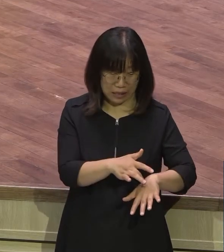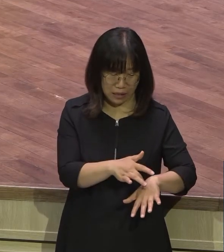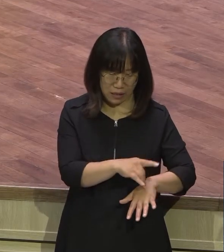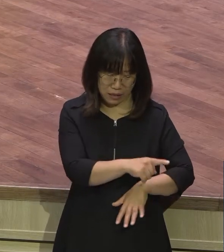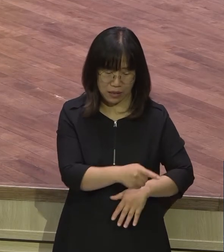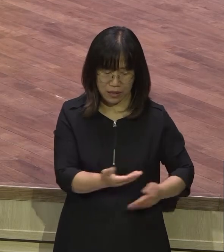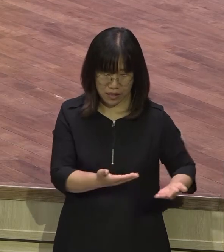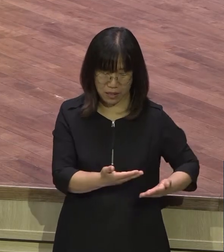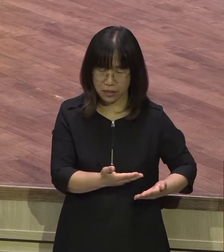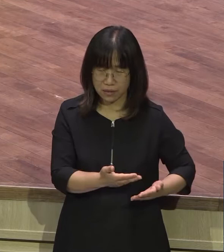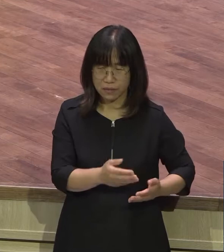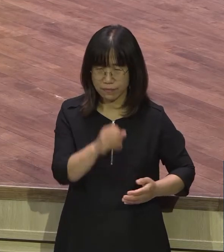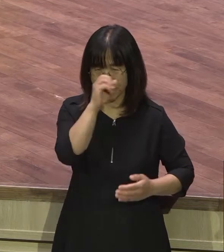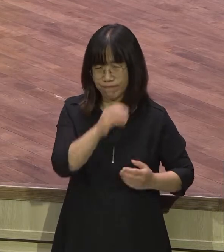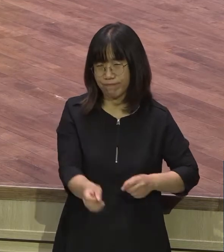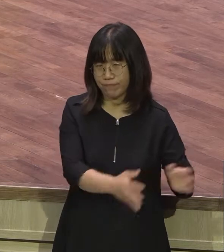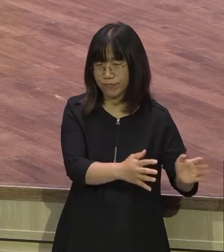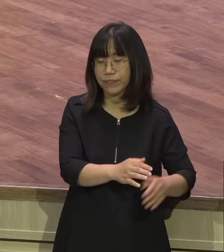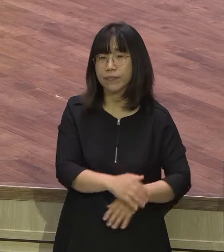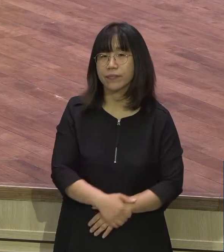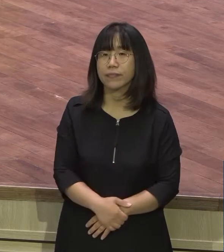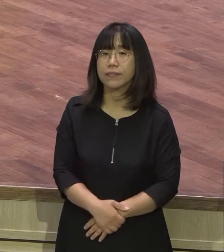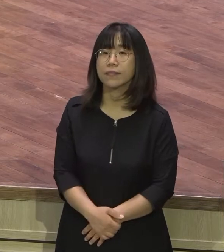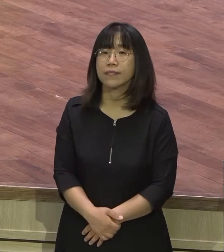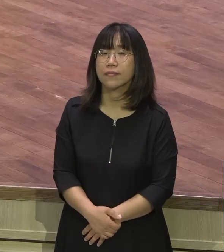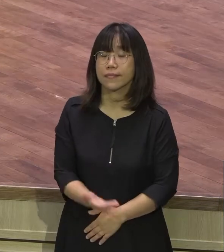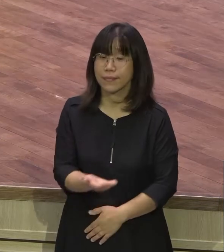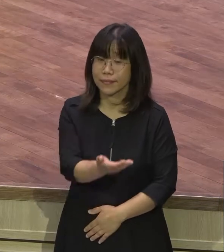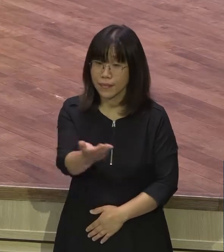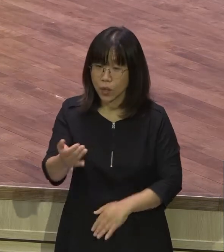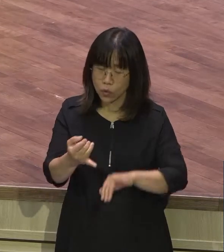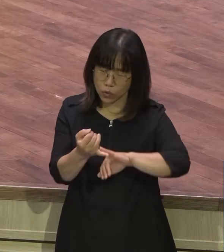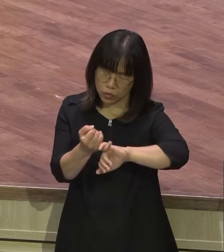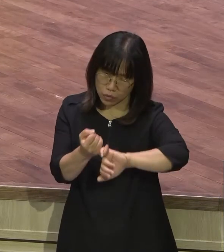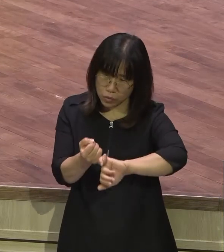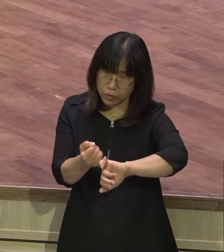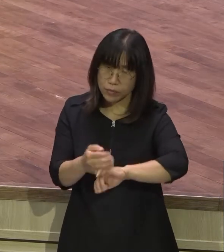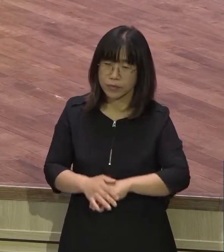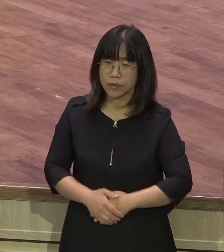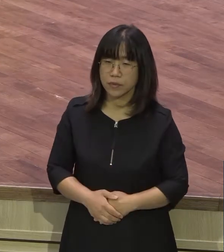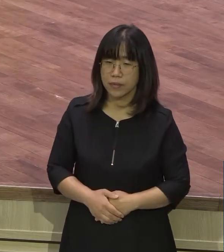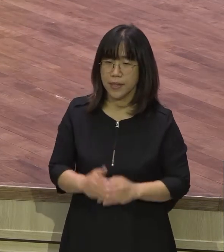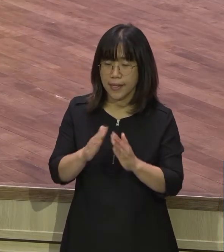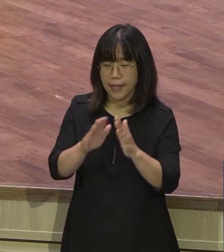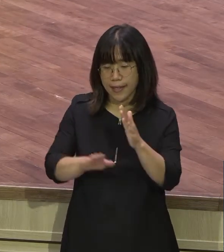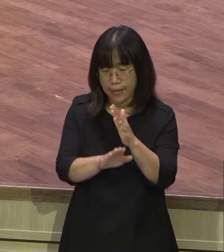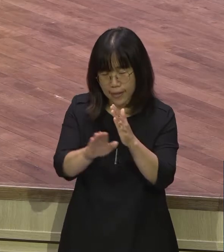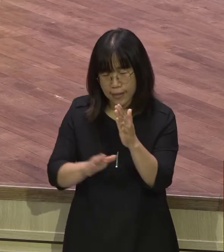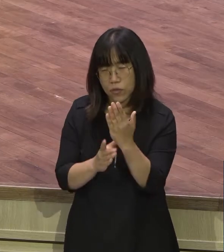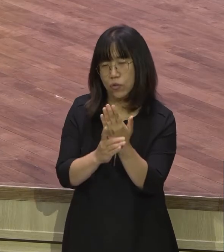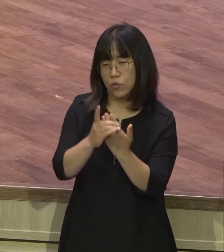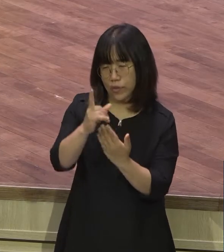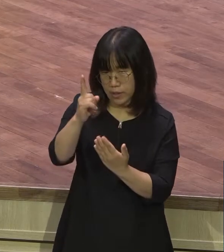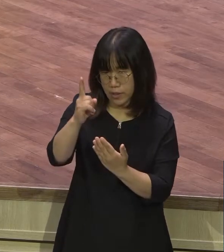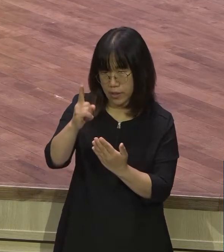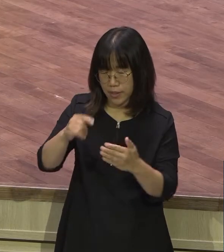속으면 안 되잖아요 여러분 우리는 어떻게 하든지 여러분 가정도 원리스 여러분